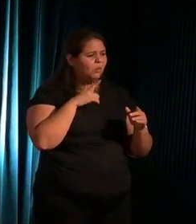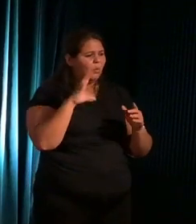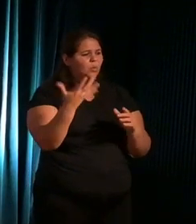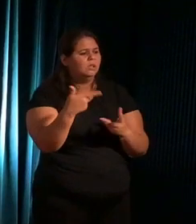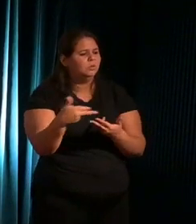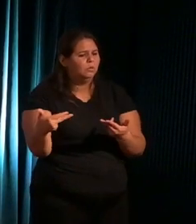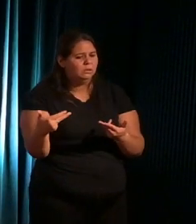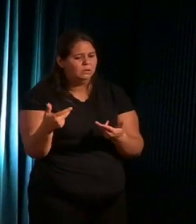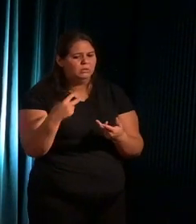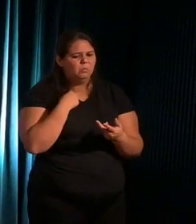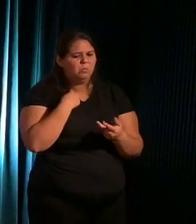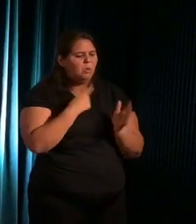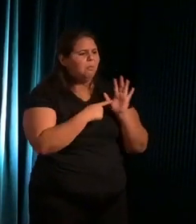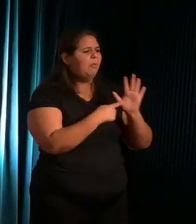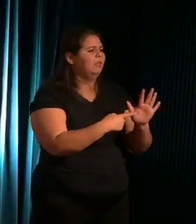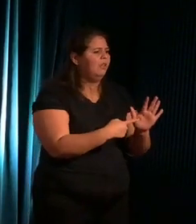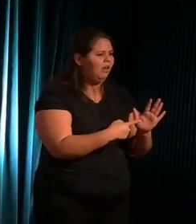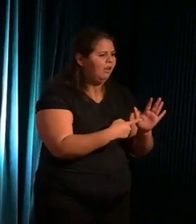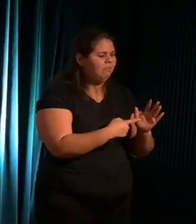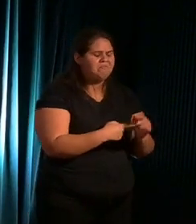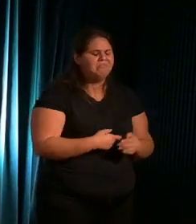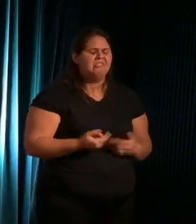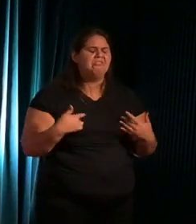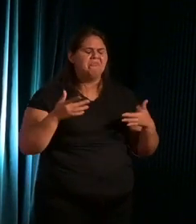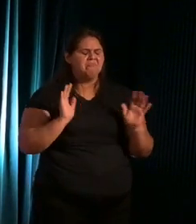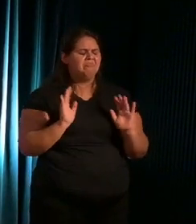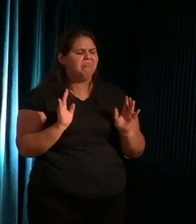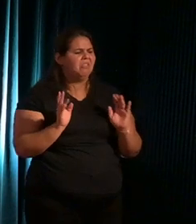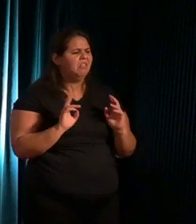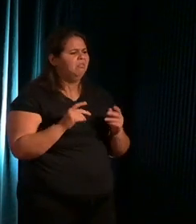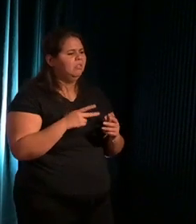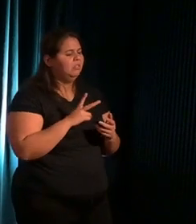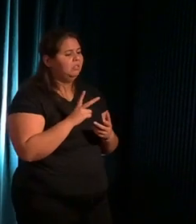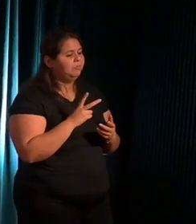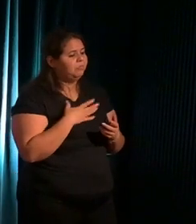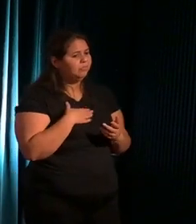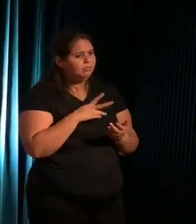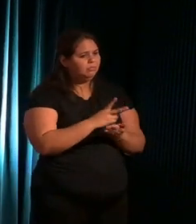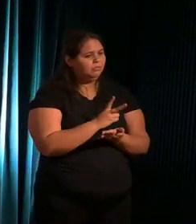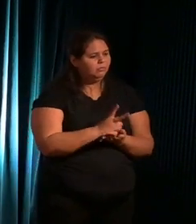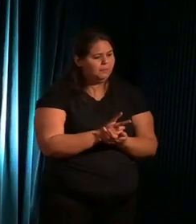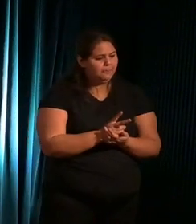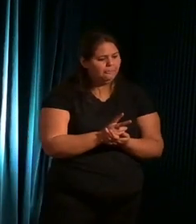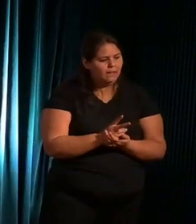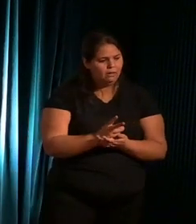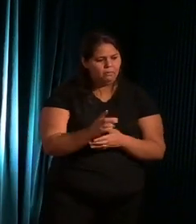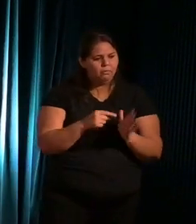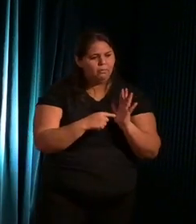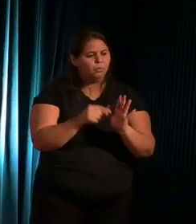Não, eu nunca trabalhei nessa questão de... E uma das coisas, assim,